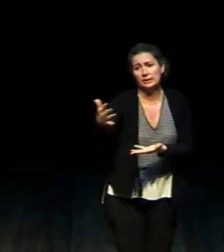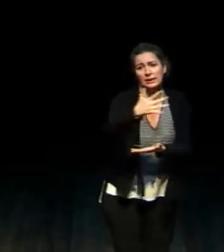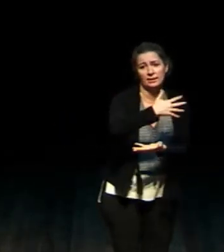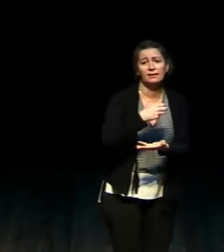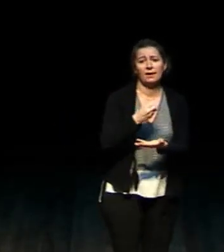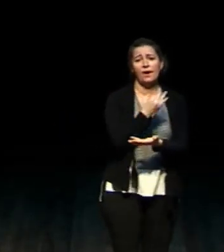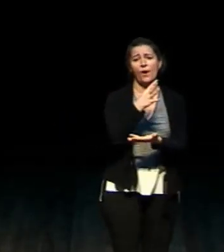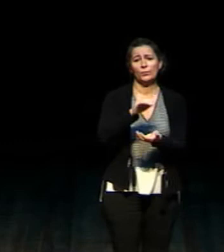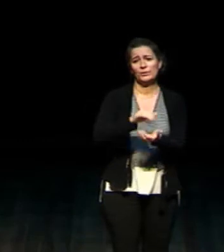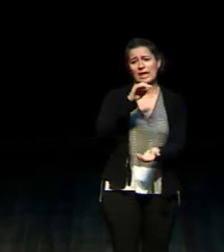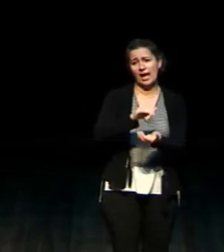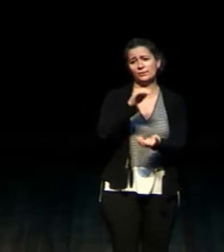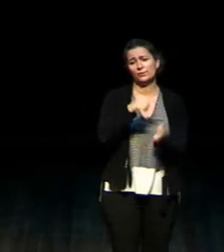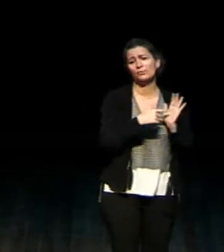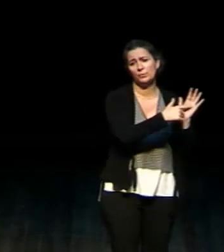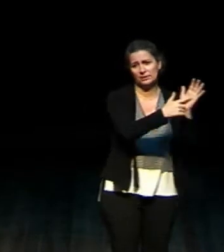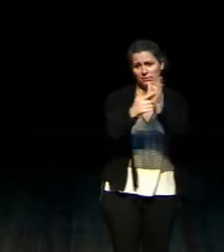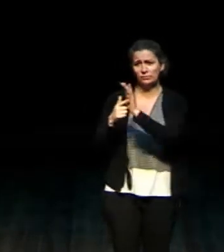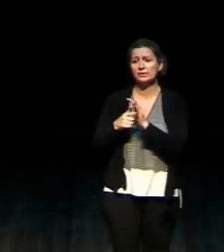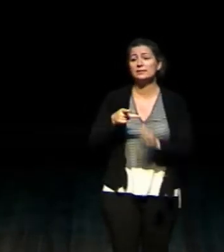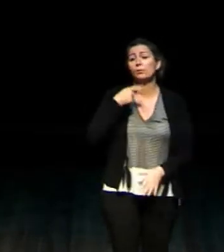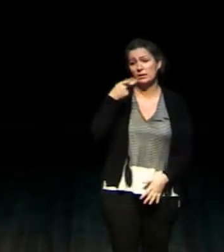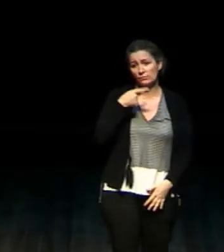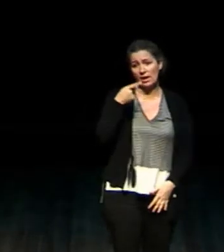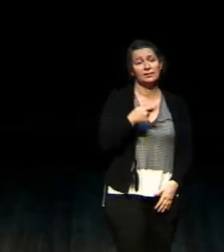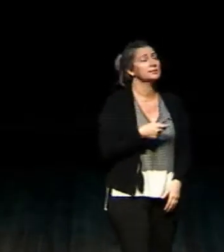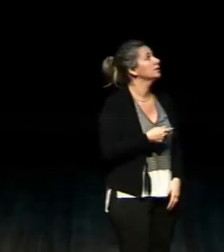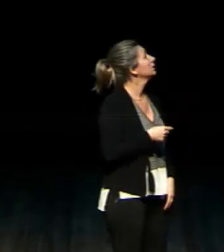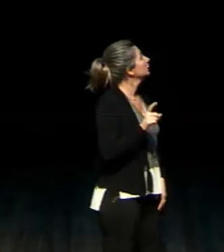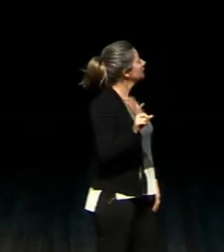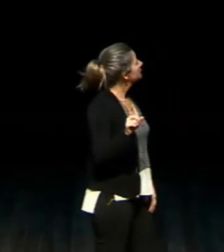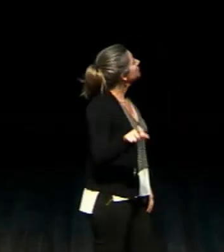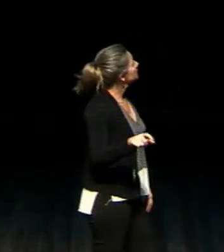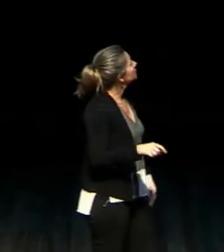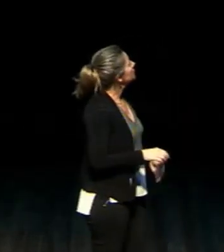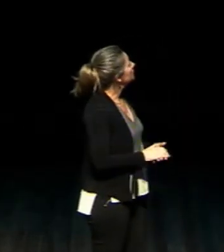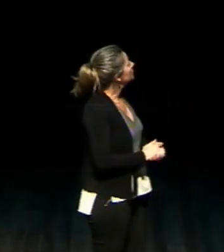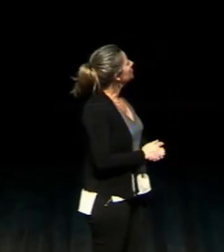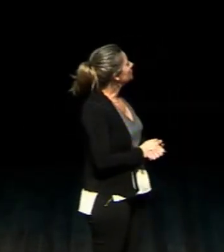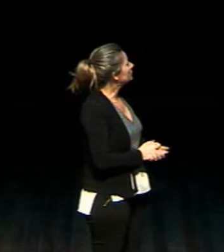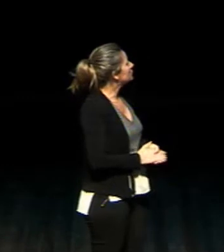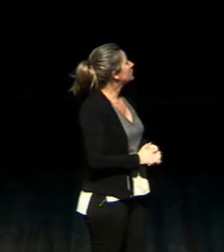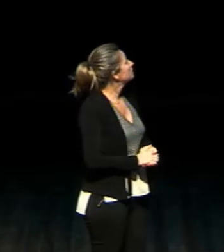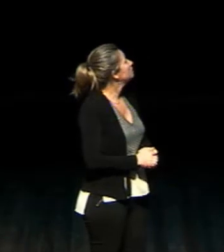sinais e os ouvintes ficam ali dependentes de um suporte na sua língua que é falada. E como se dão